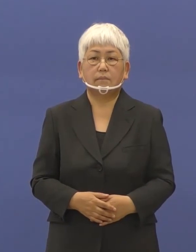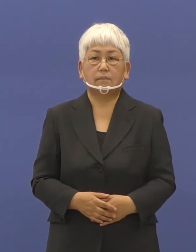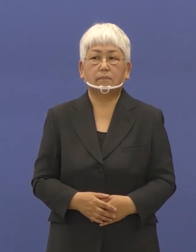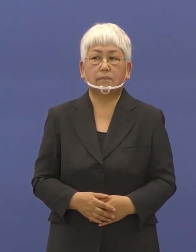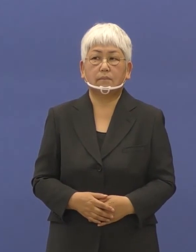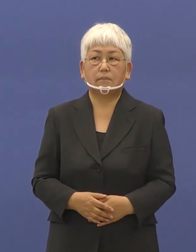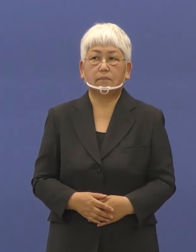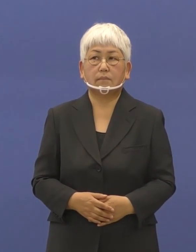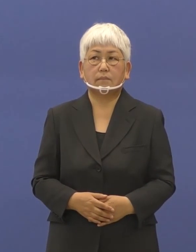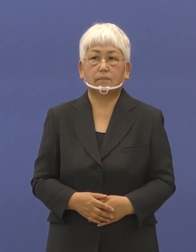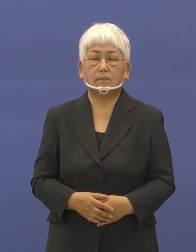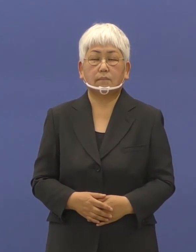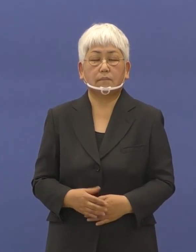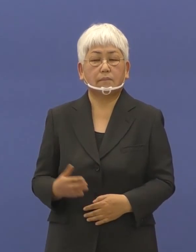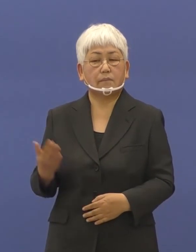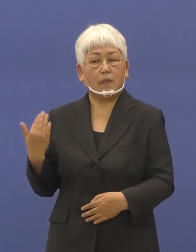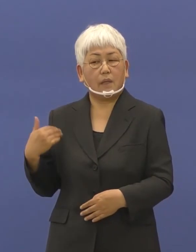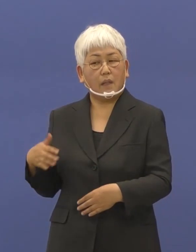経験を積んで、